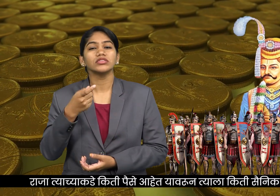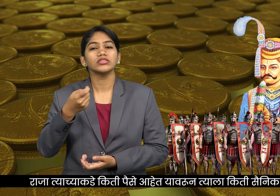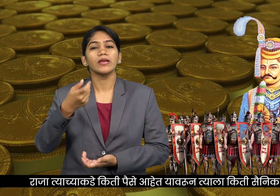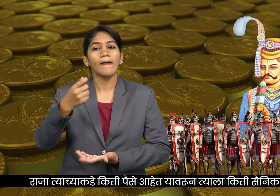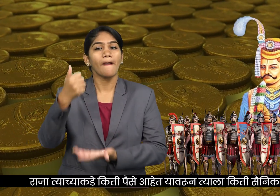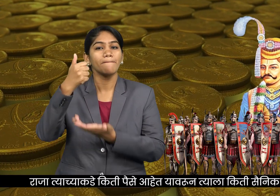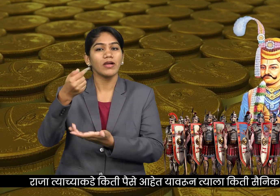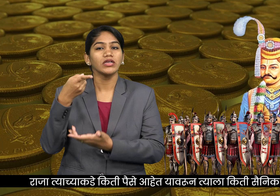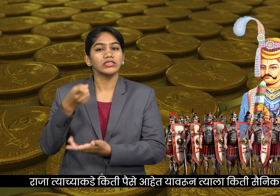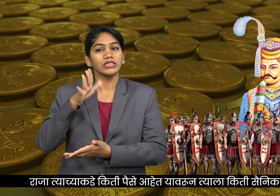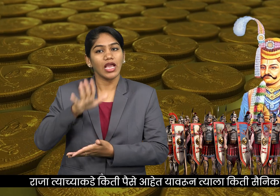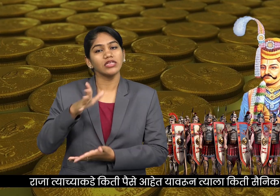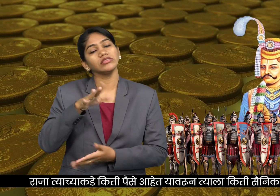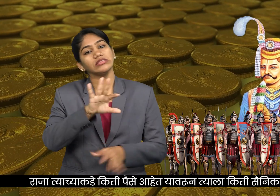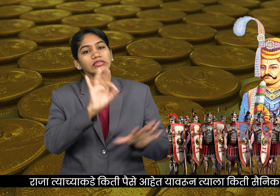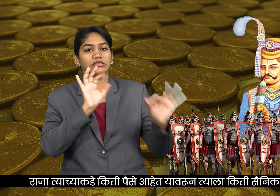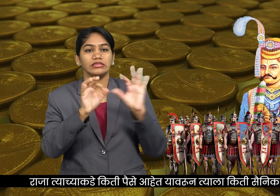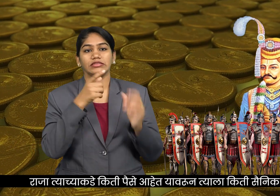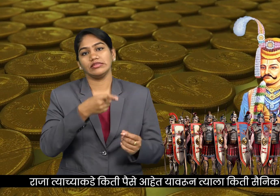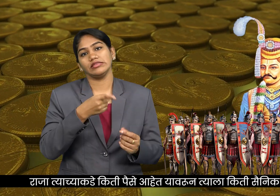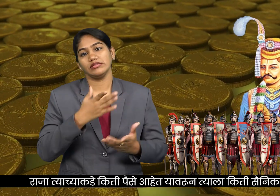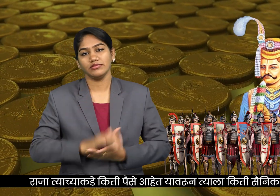हे ठरवतो.